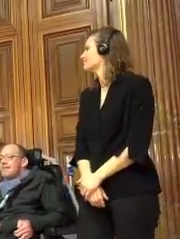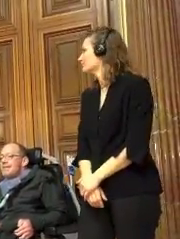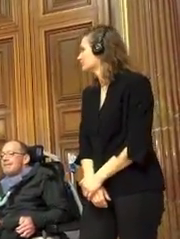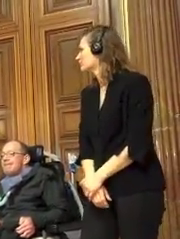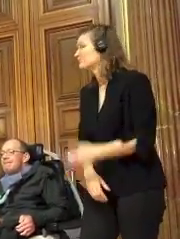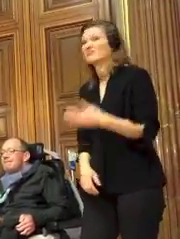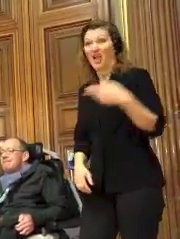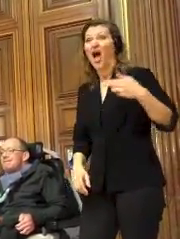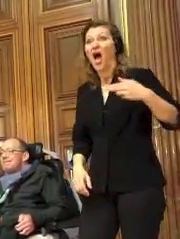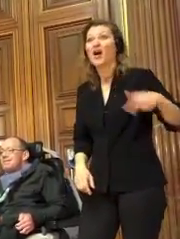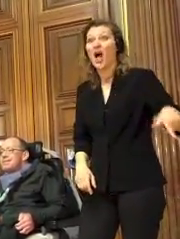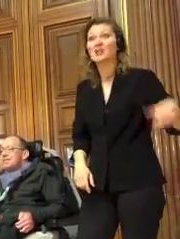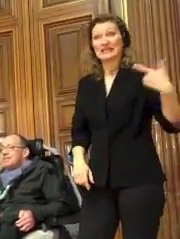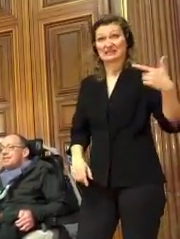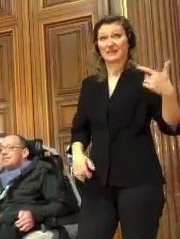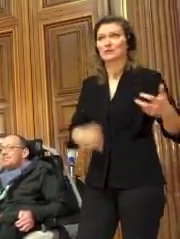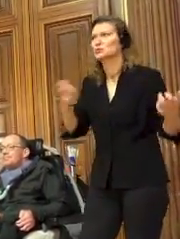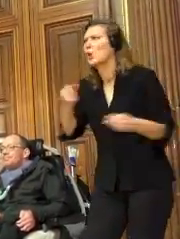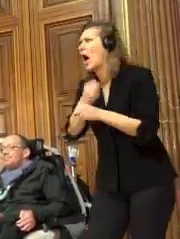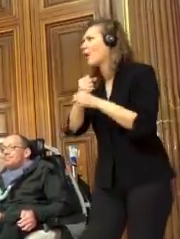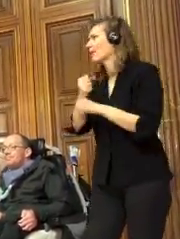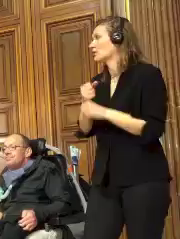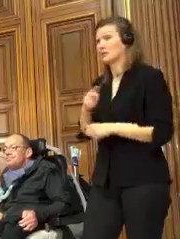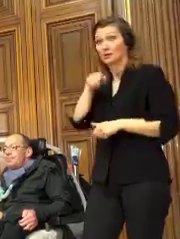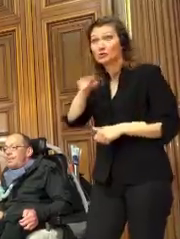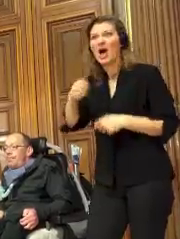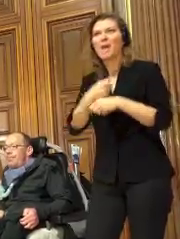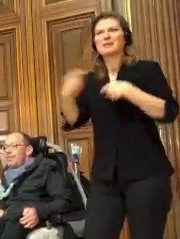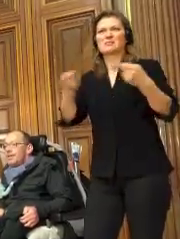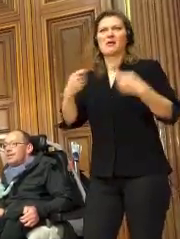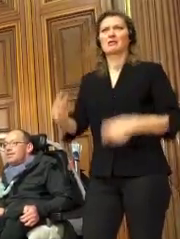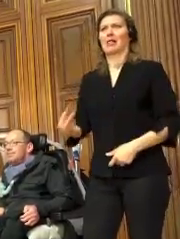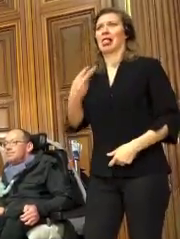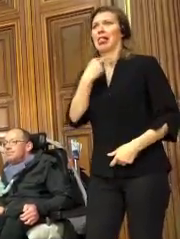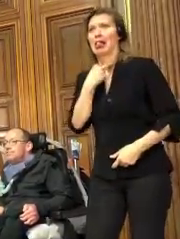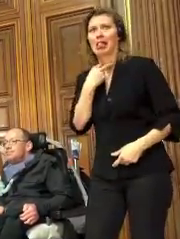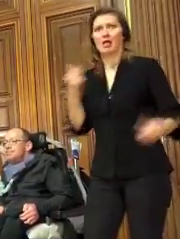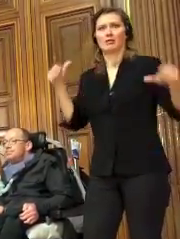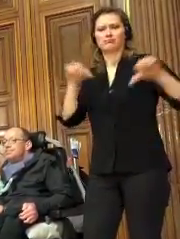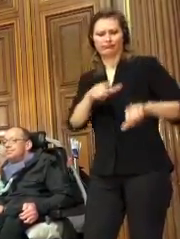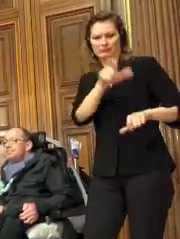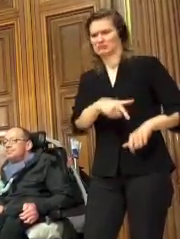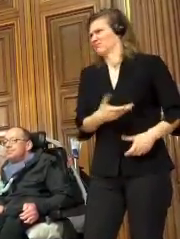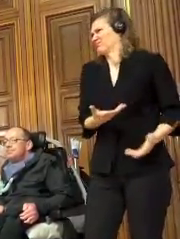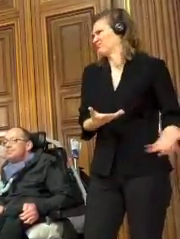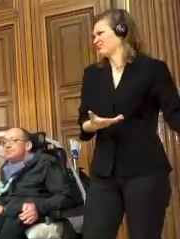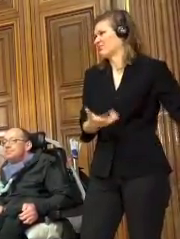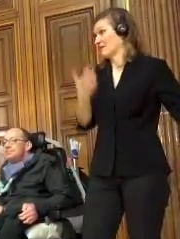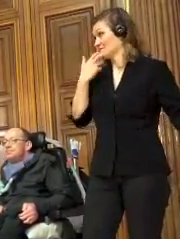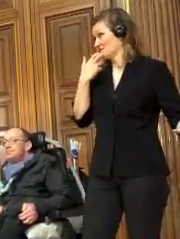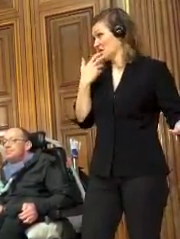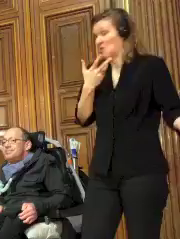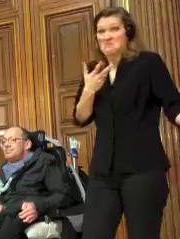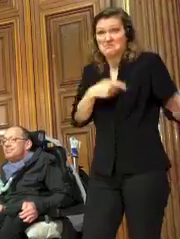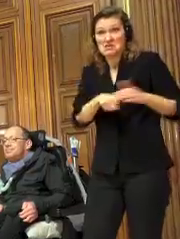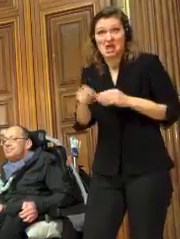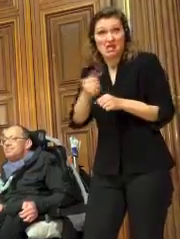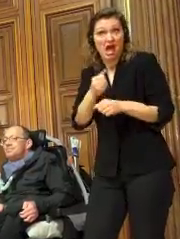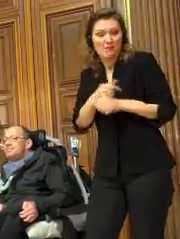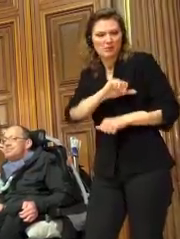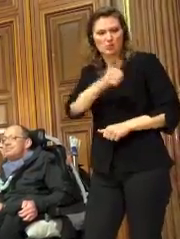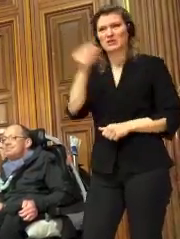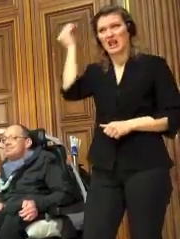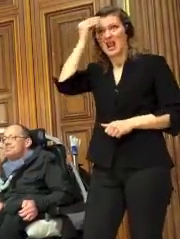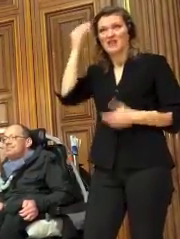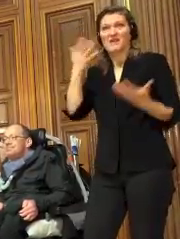Harald ist 20 und sucht einen Job. Doch auf diesem Arbeitsmarkt bleibt er entsorgen. Ein Mann sagt zu ihm, wenn Sie wollen laut reden, lernen